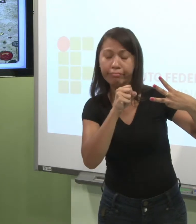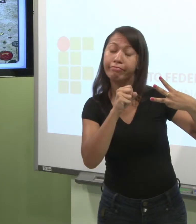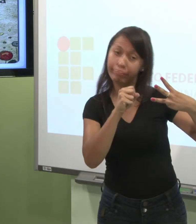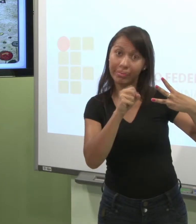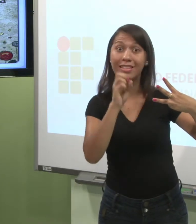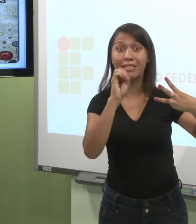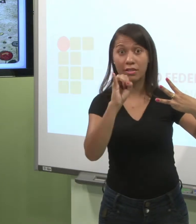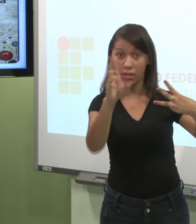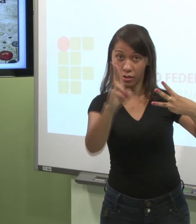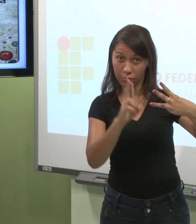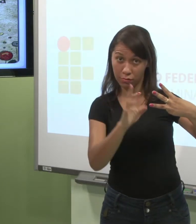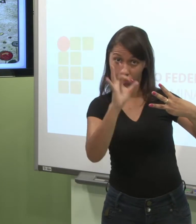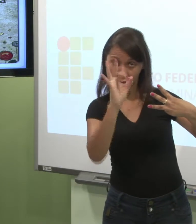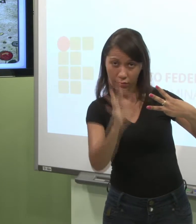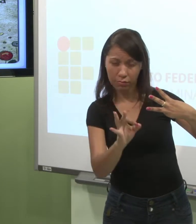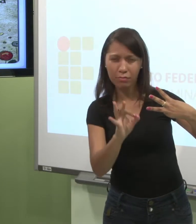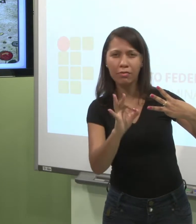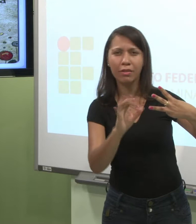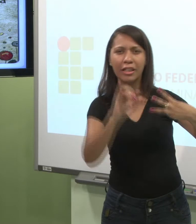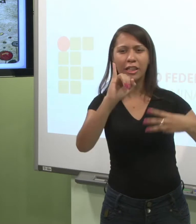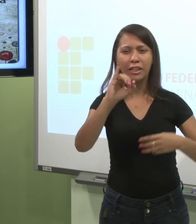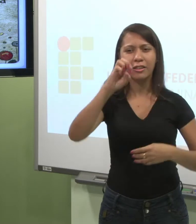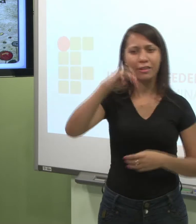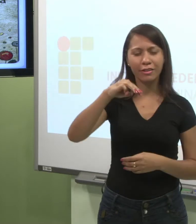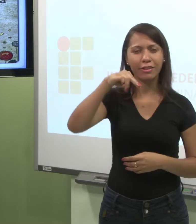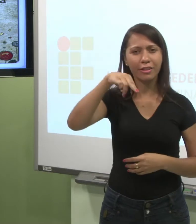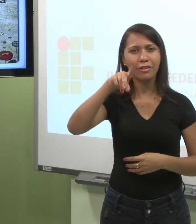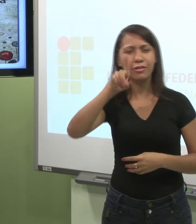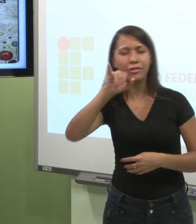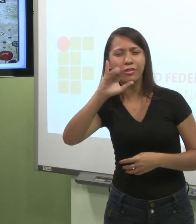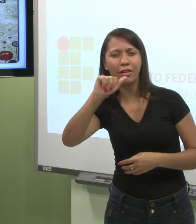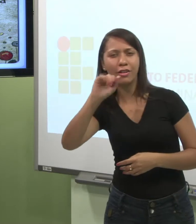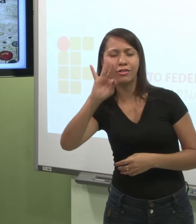Acertou quem disse modo indicativo.